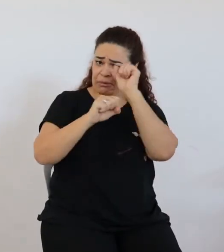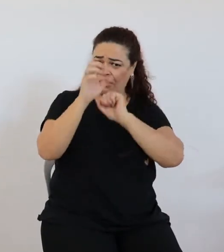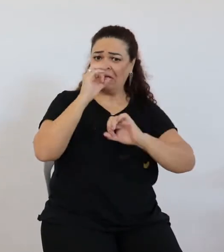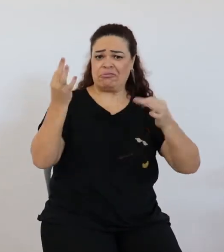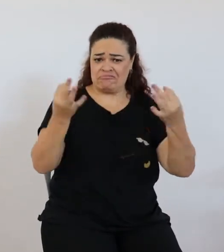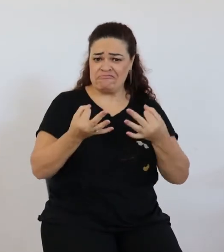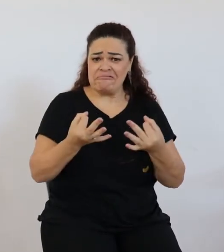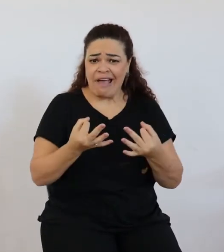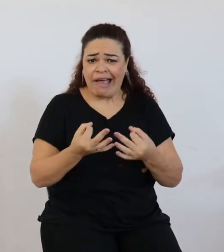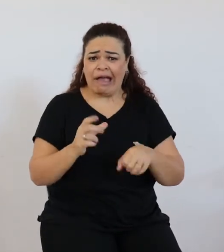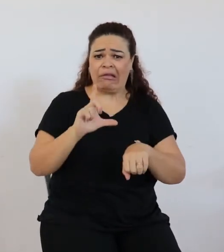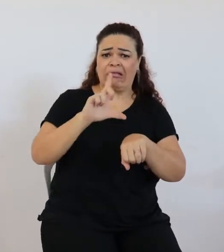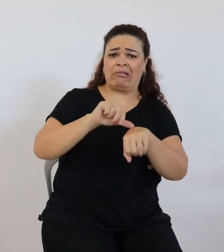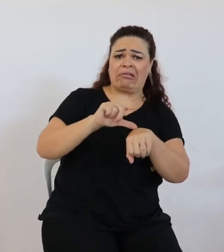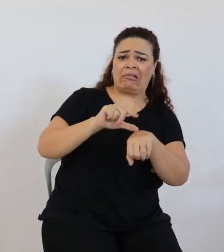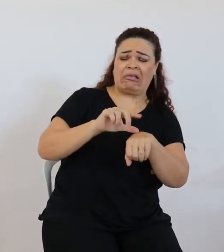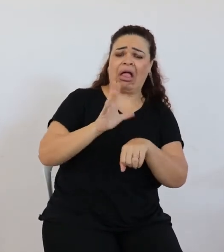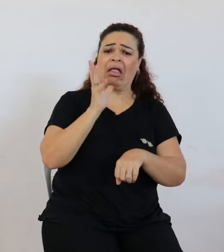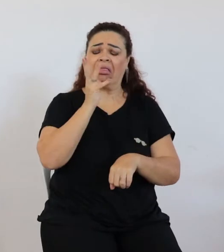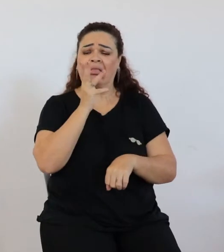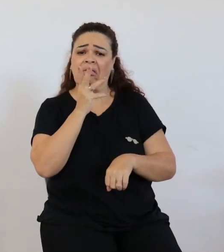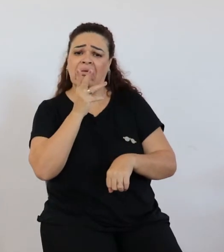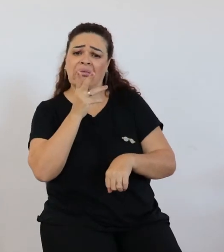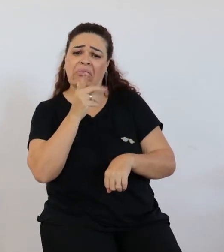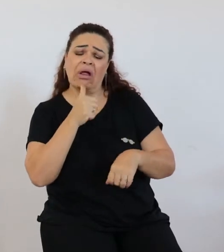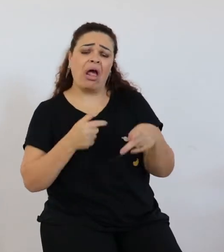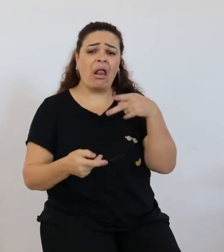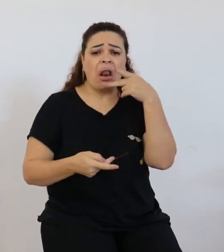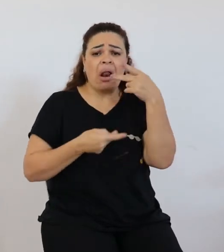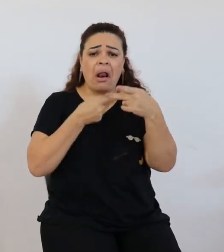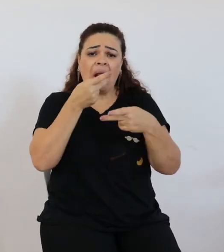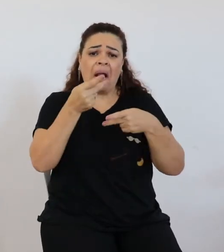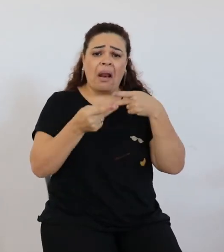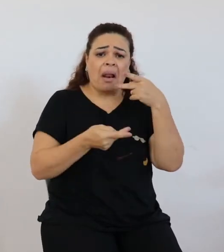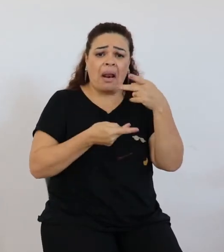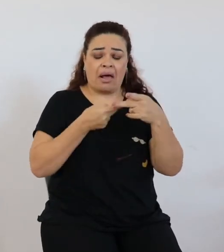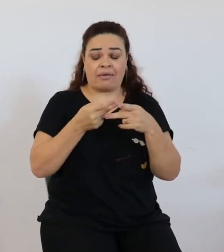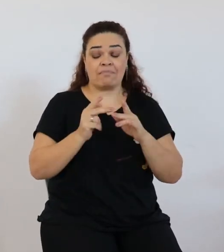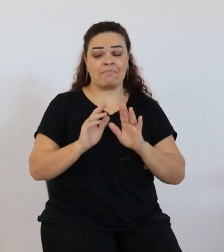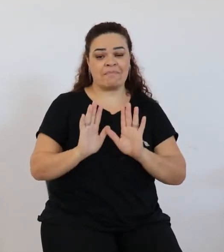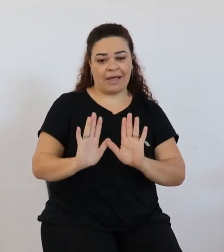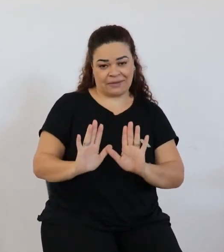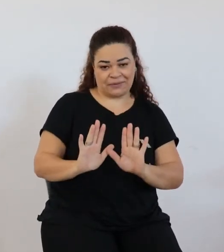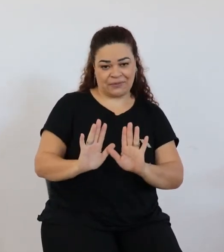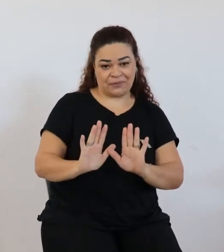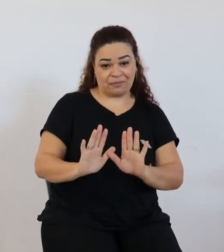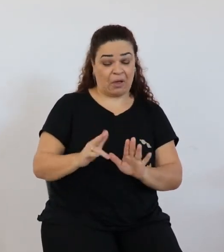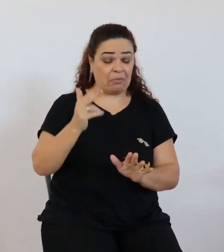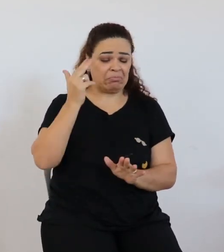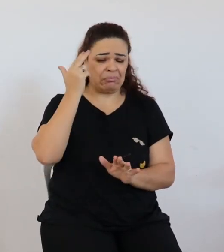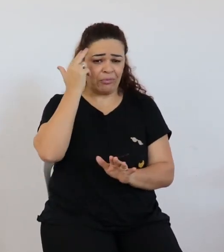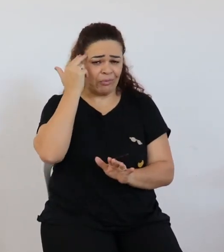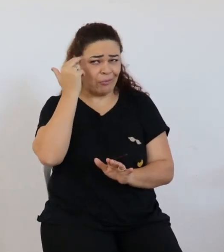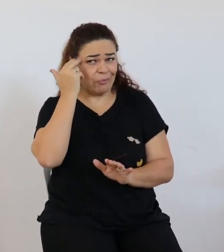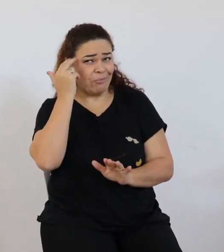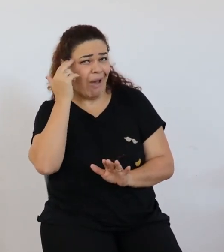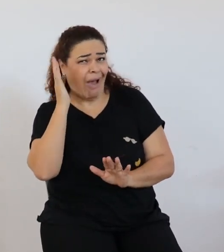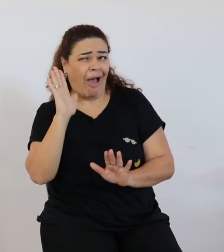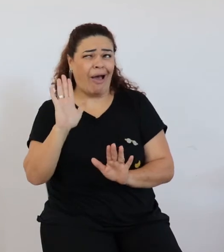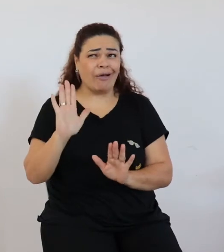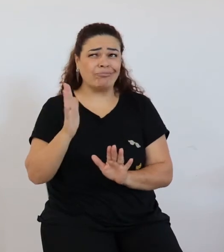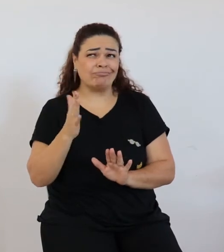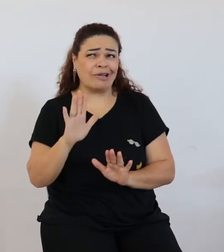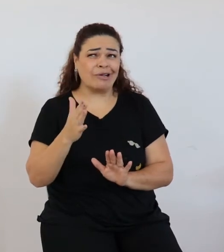está tendo algum atraso? Como é que está esse desenvolvimento, tá? Em linhas gerais, a gente diz que a criança começa a